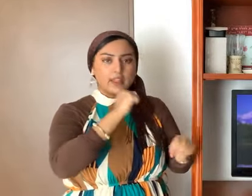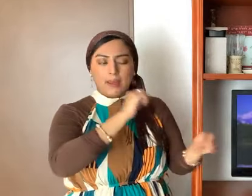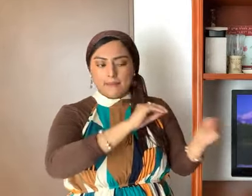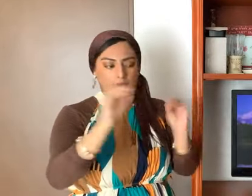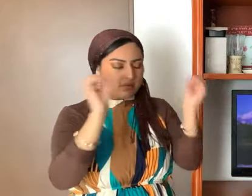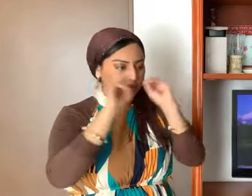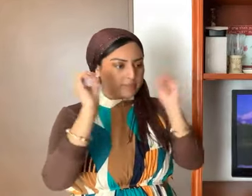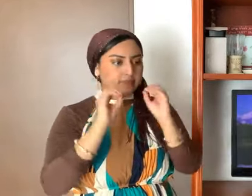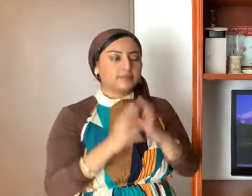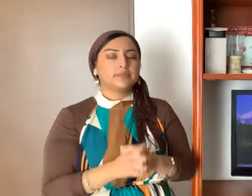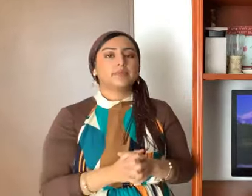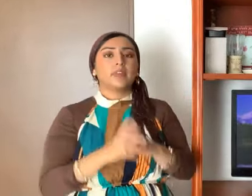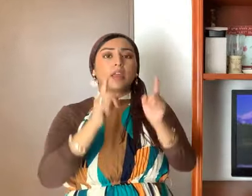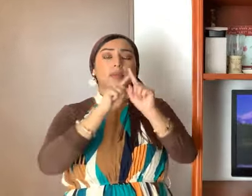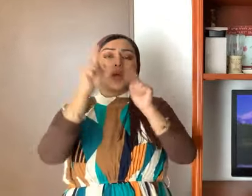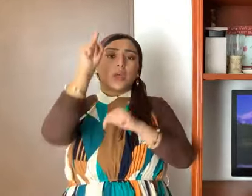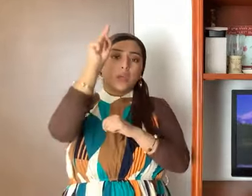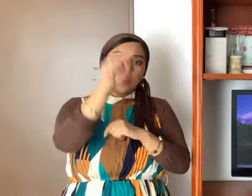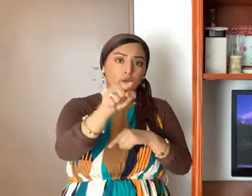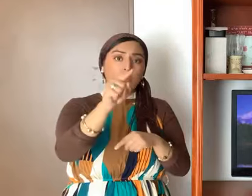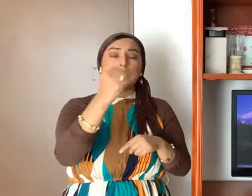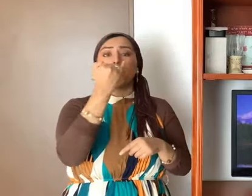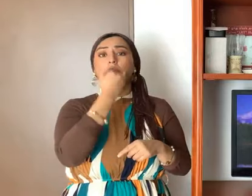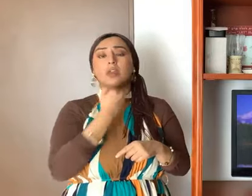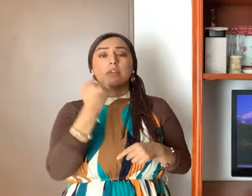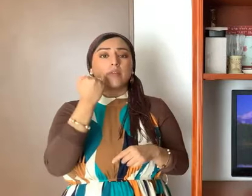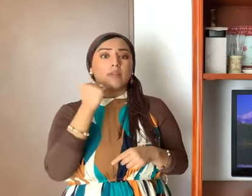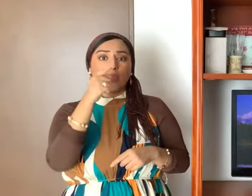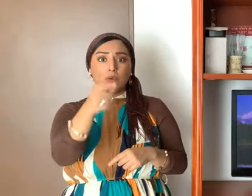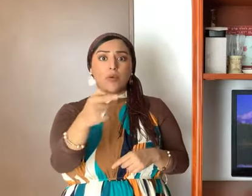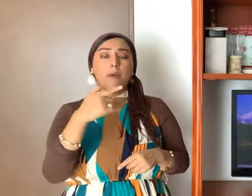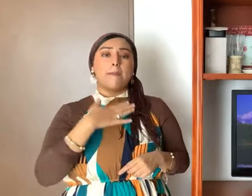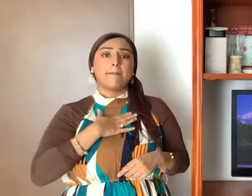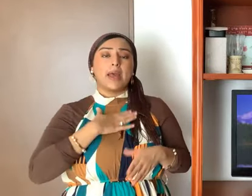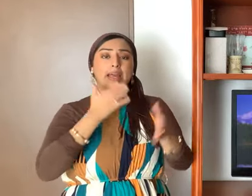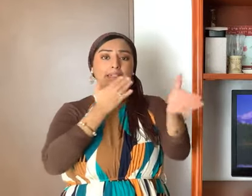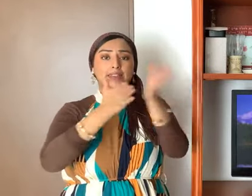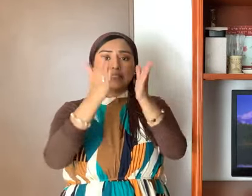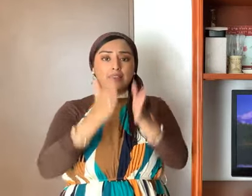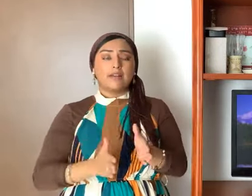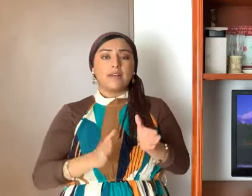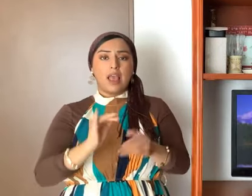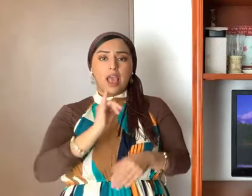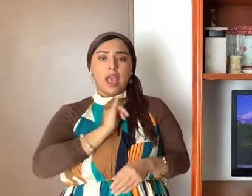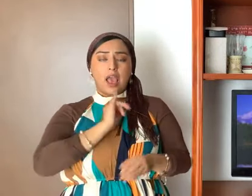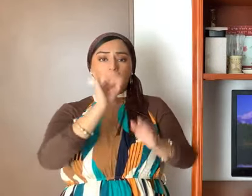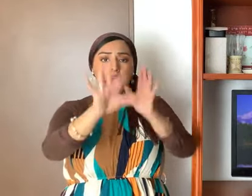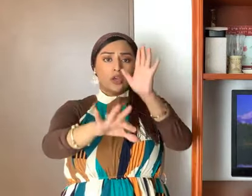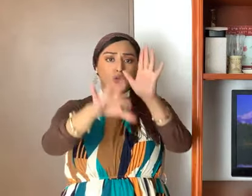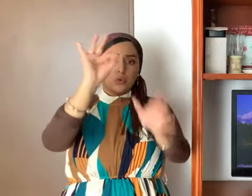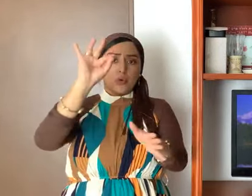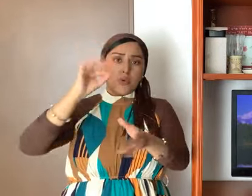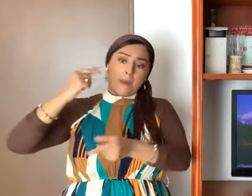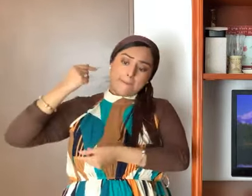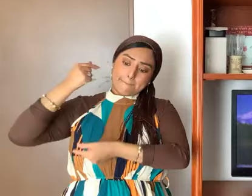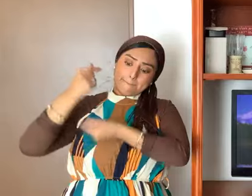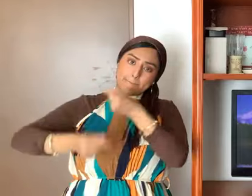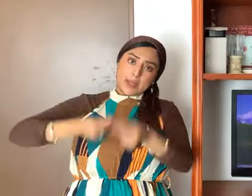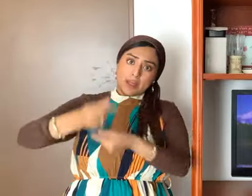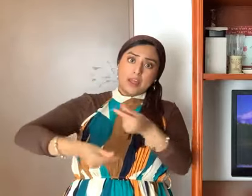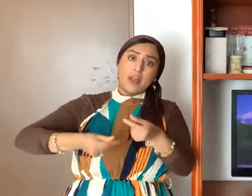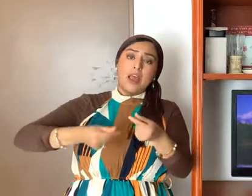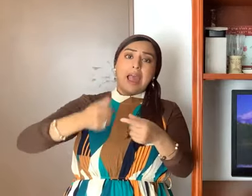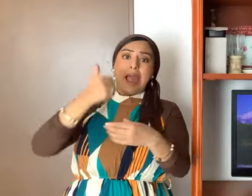se moviese. Pero tú, Israel, siervo mío eres, tú, Jacob, a quien yo escogí, descendencia de